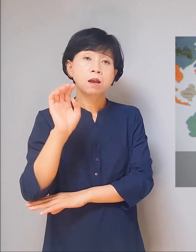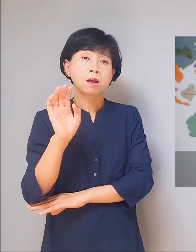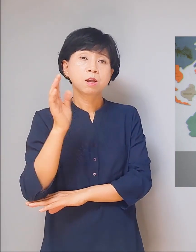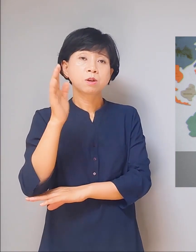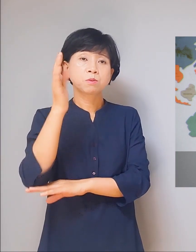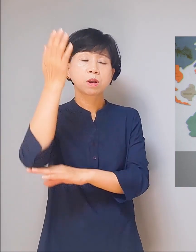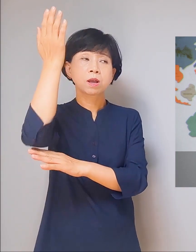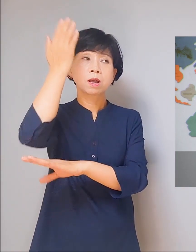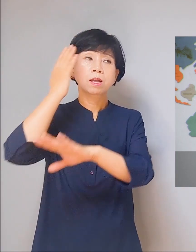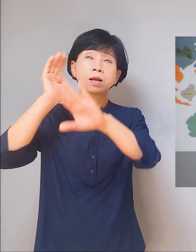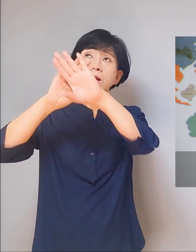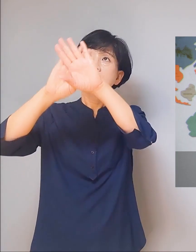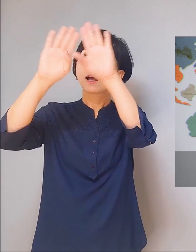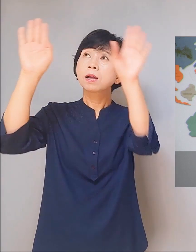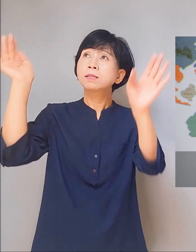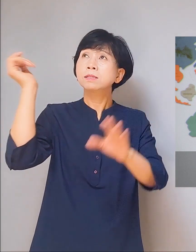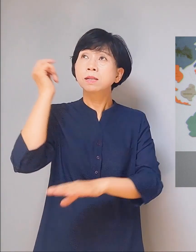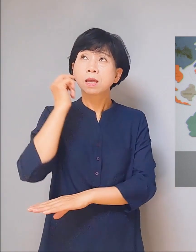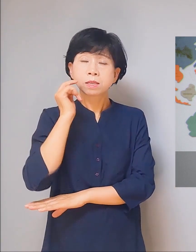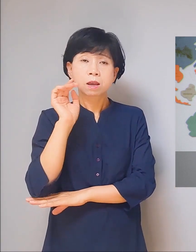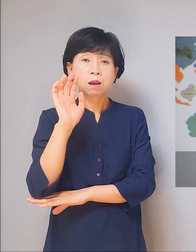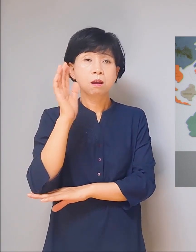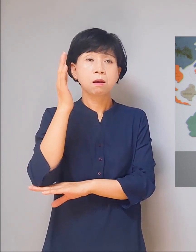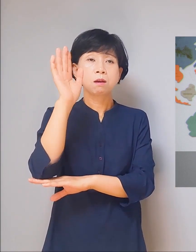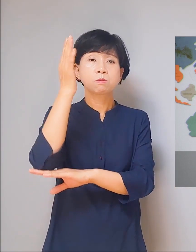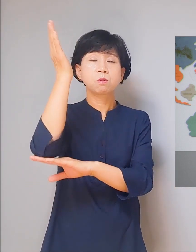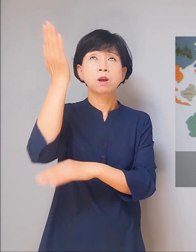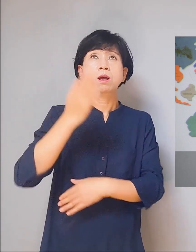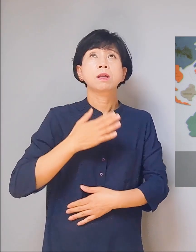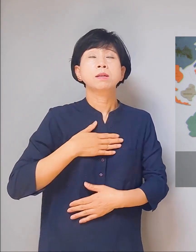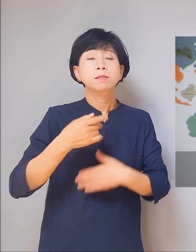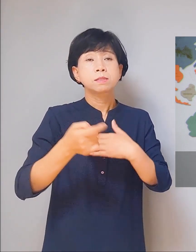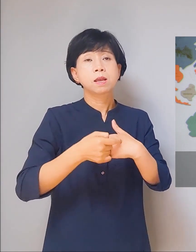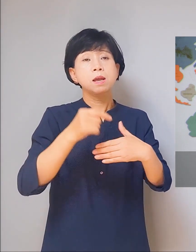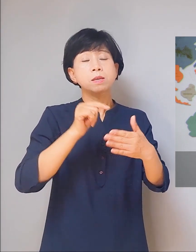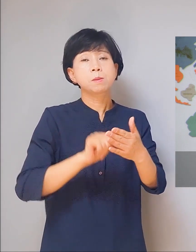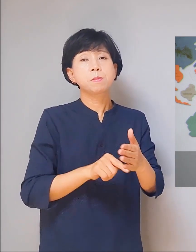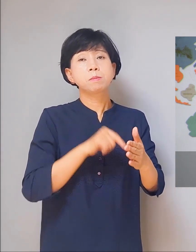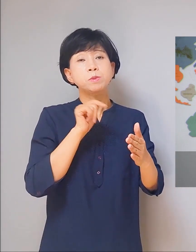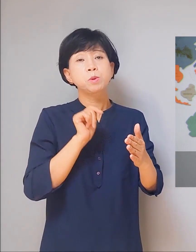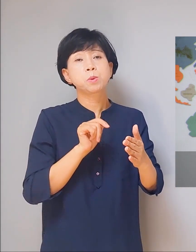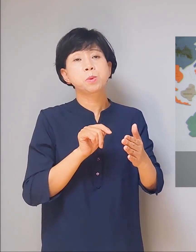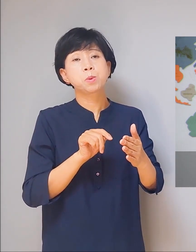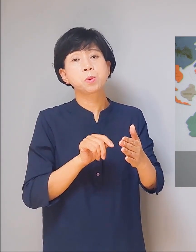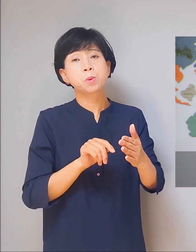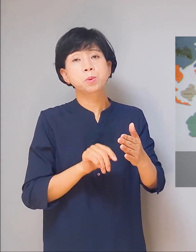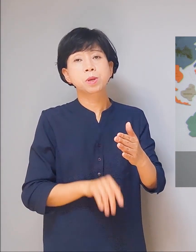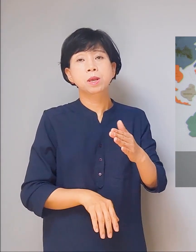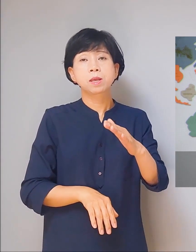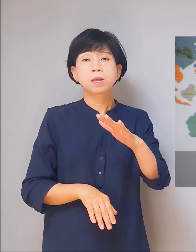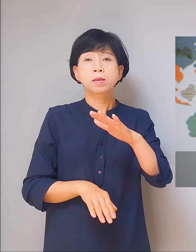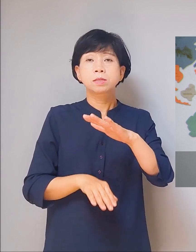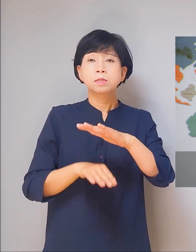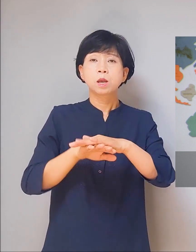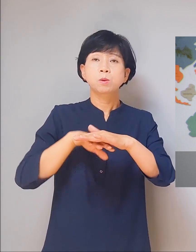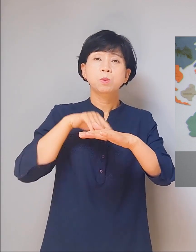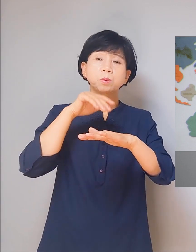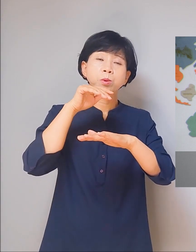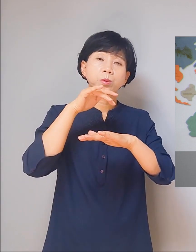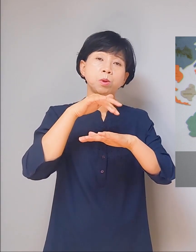하늘의 영광, 하늘의 영광, 나의